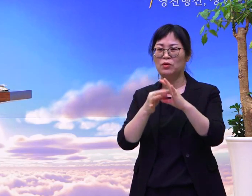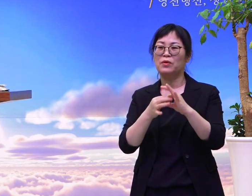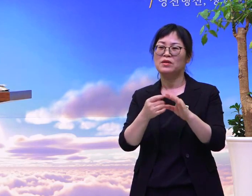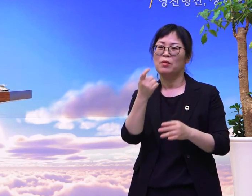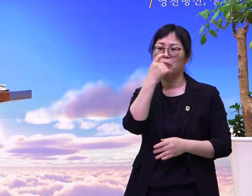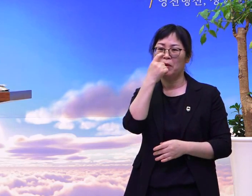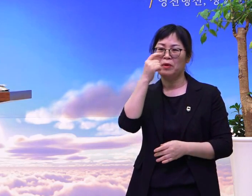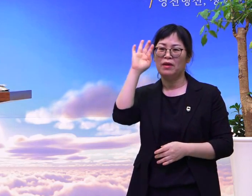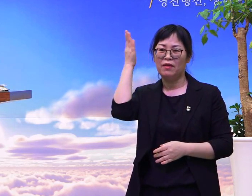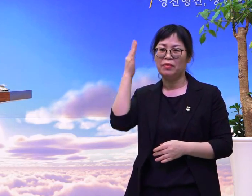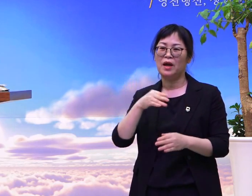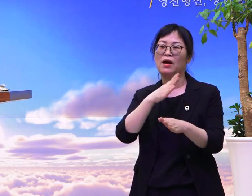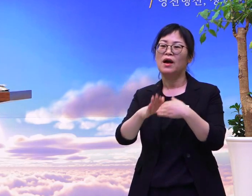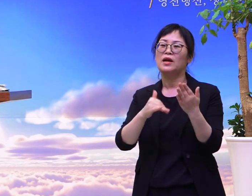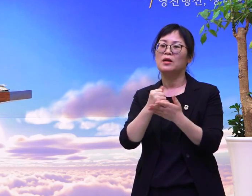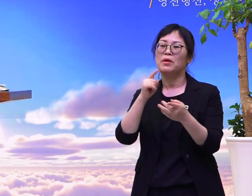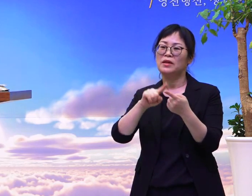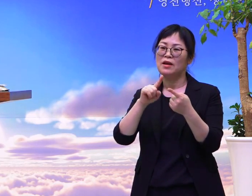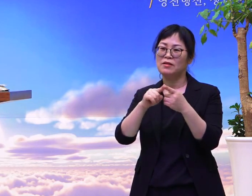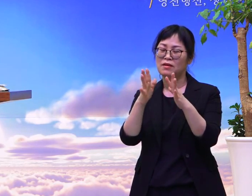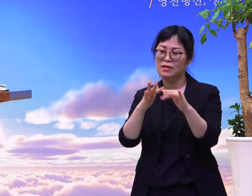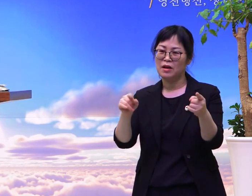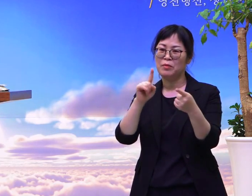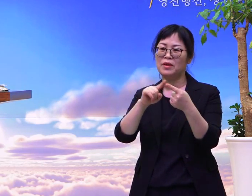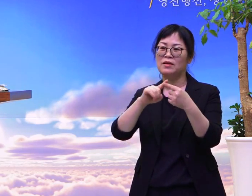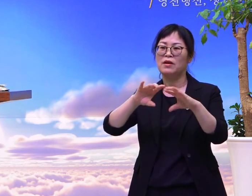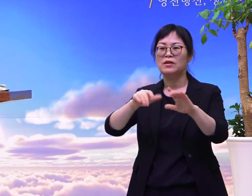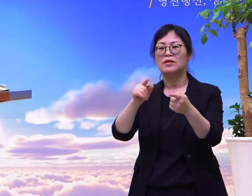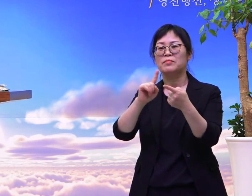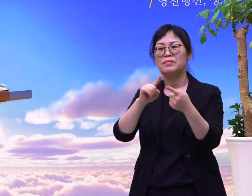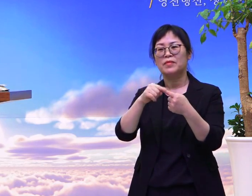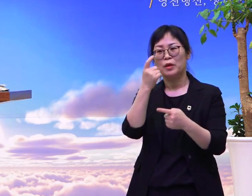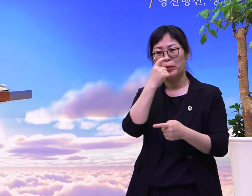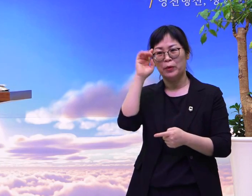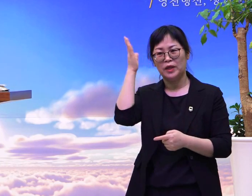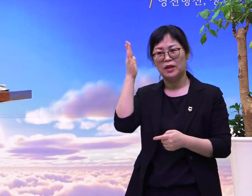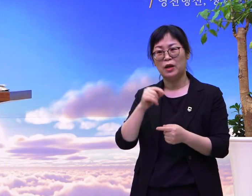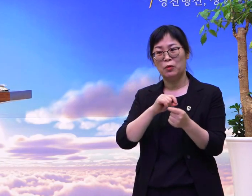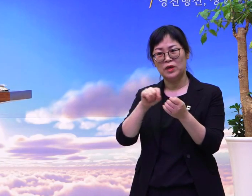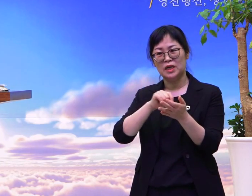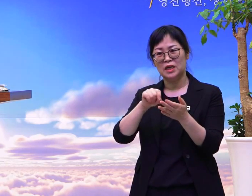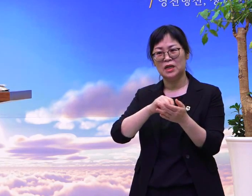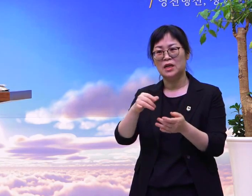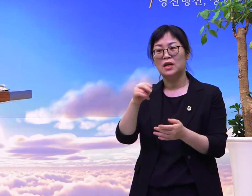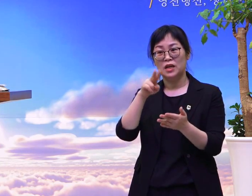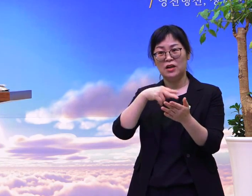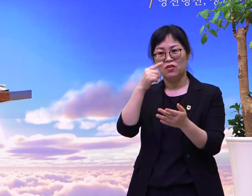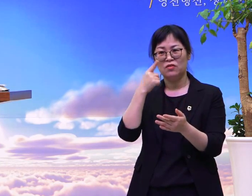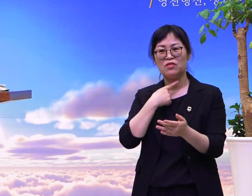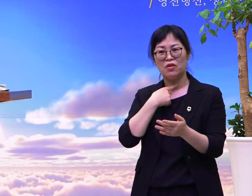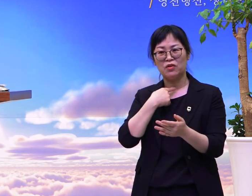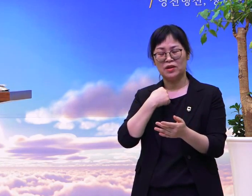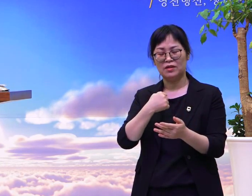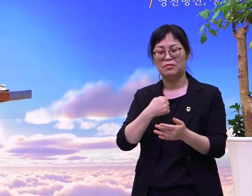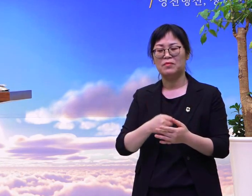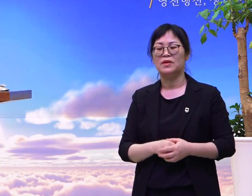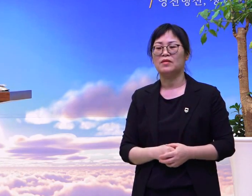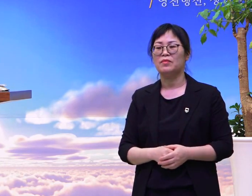된다. 하나님에 대해서, 인간에 대해서, 그리고 세계관에 대해서 배우게 된다 하는 글을 읽은 적이 있는데, 그렇습니다.